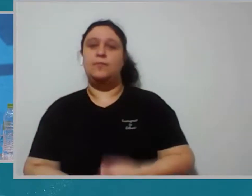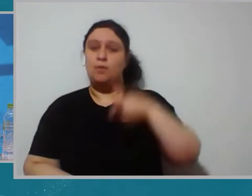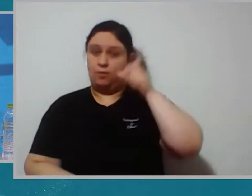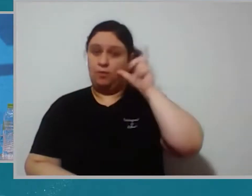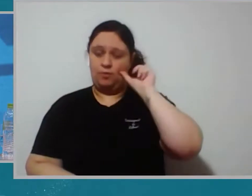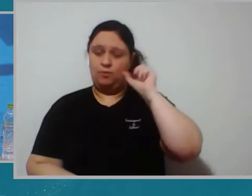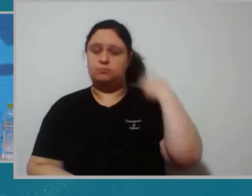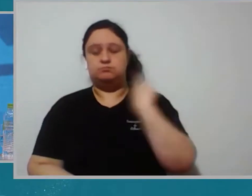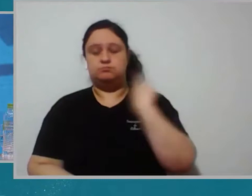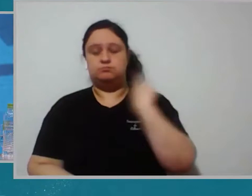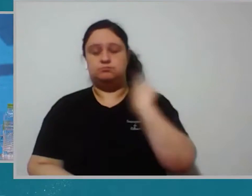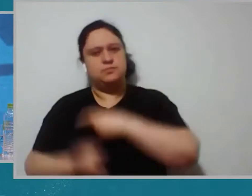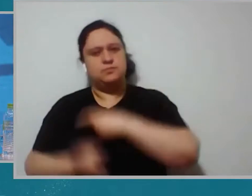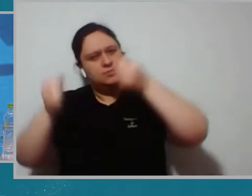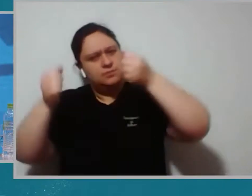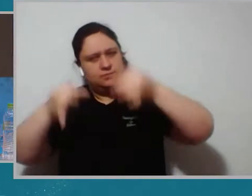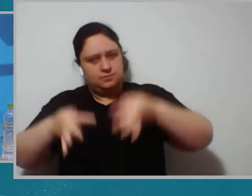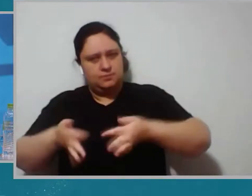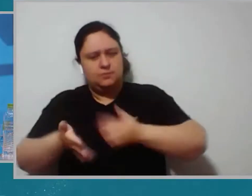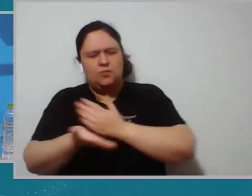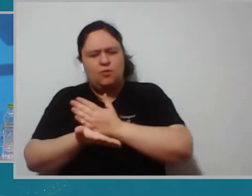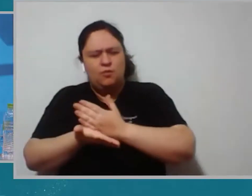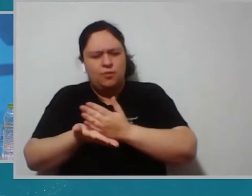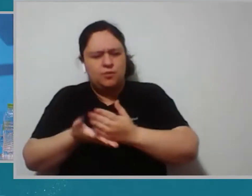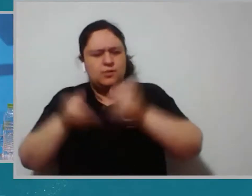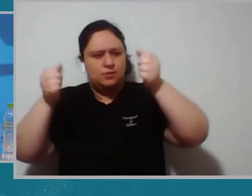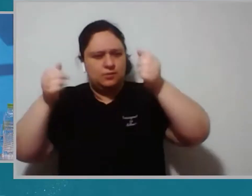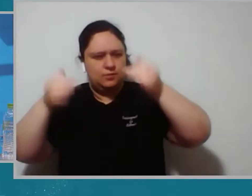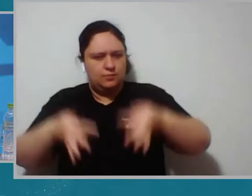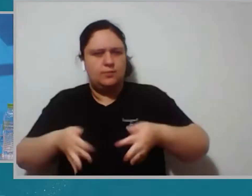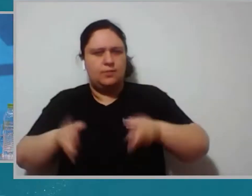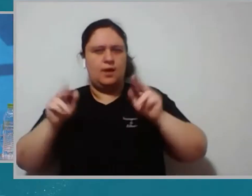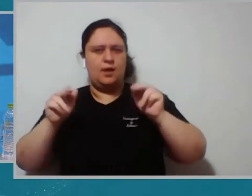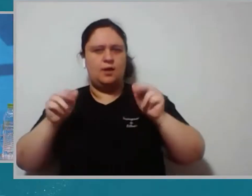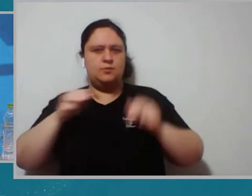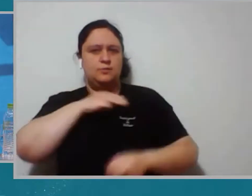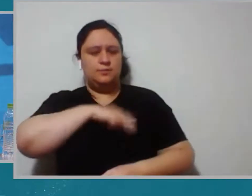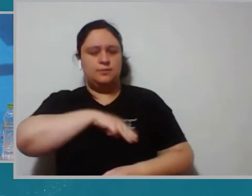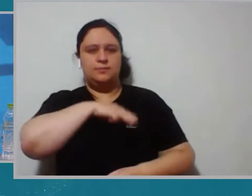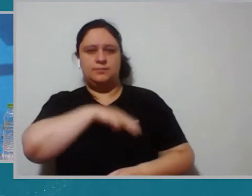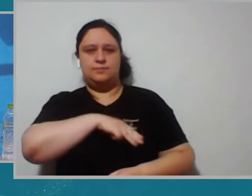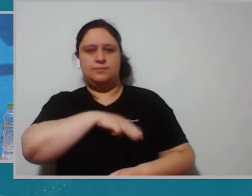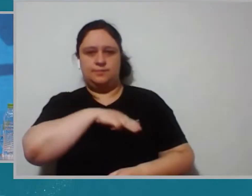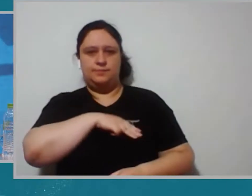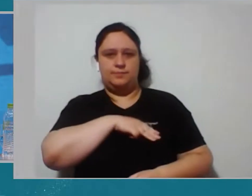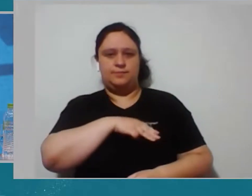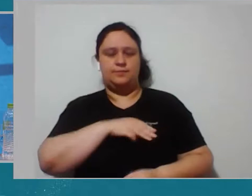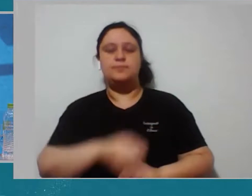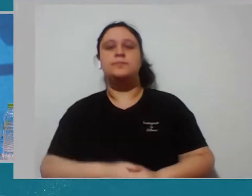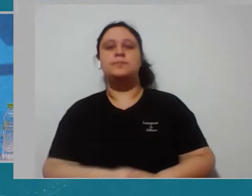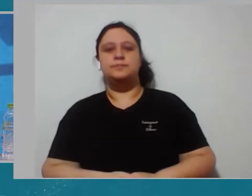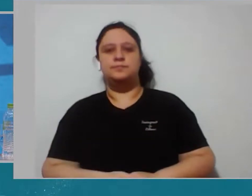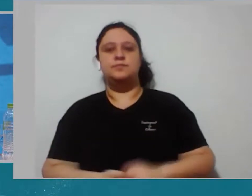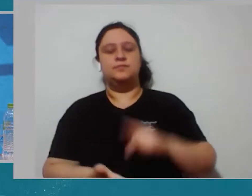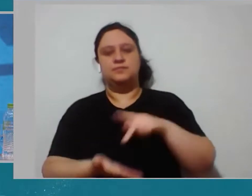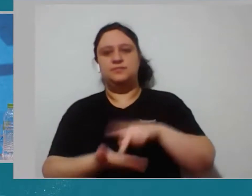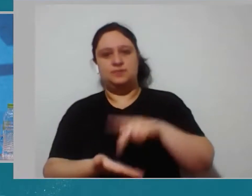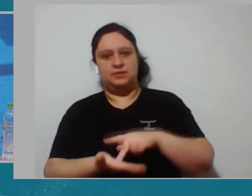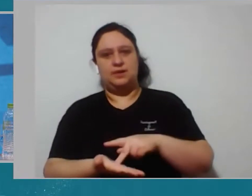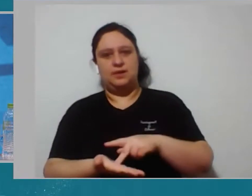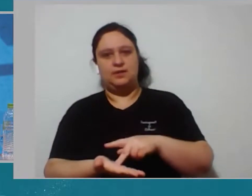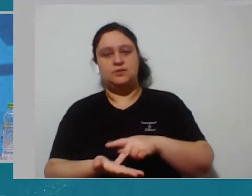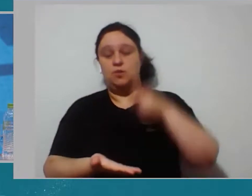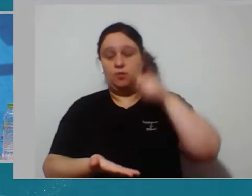pouco, começamos a falar do livro de Mateus. Na verdade, essa já é mensagem 5 ontem, mas